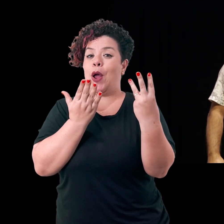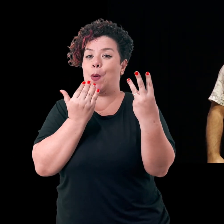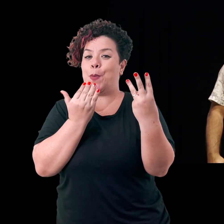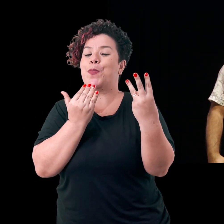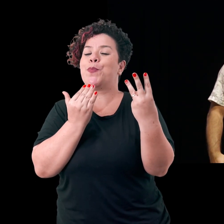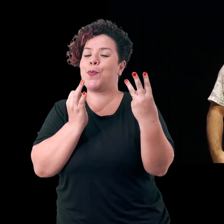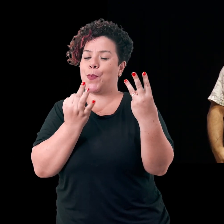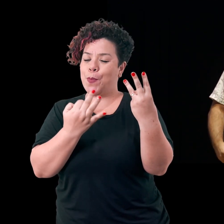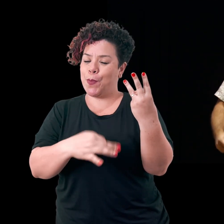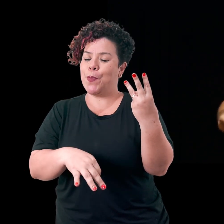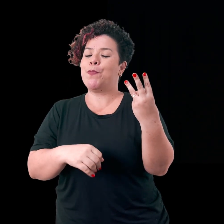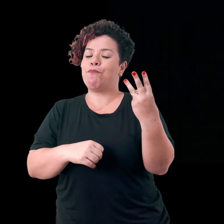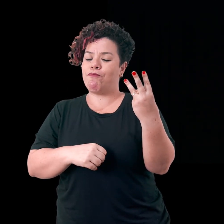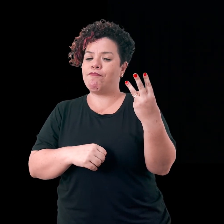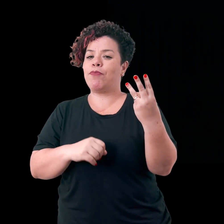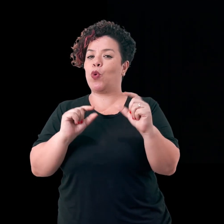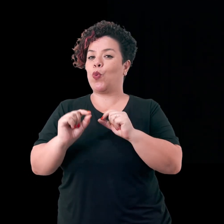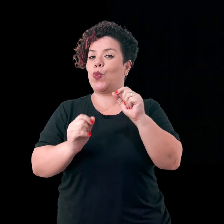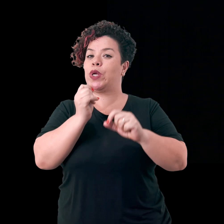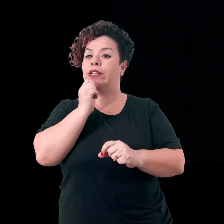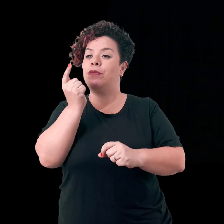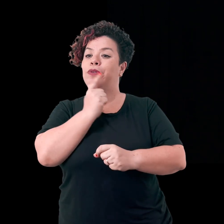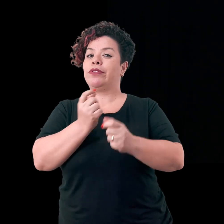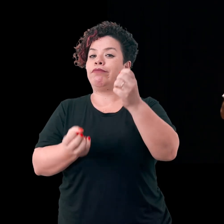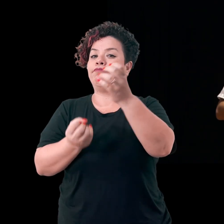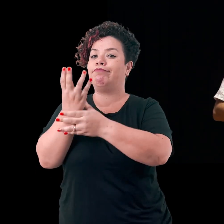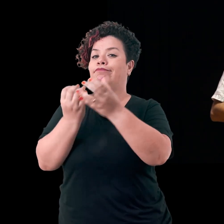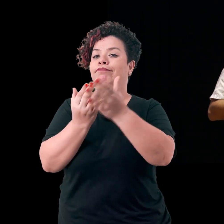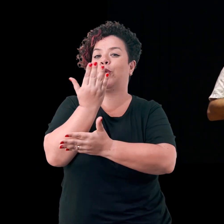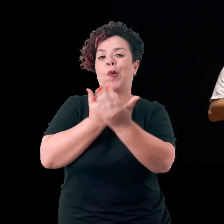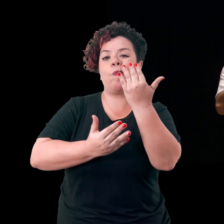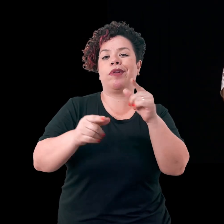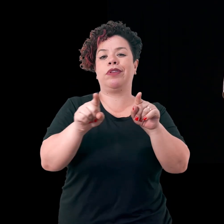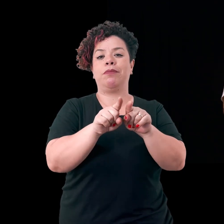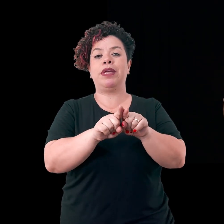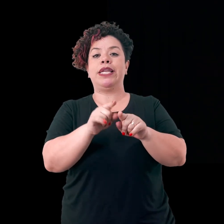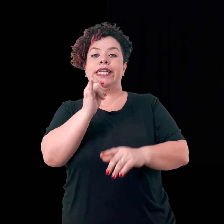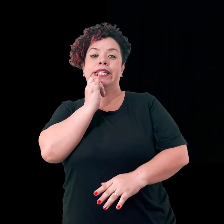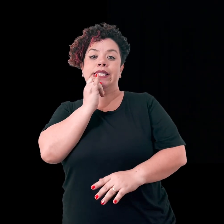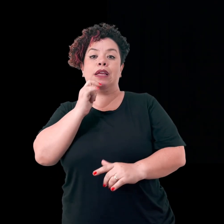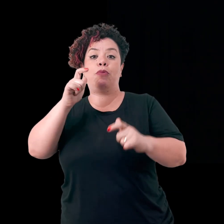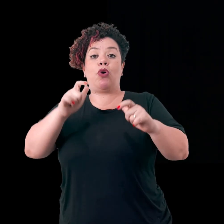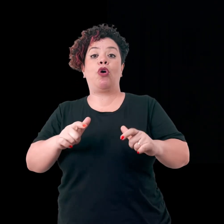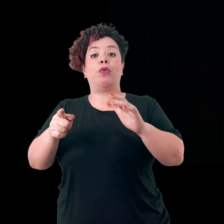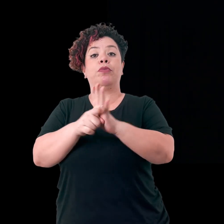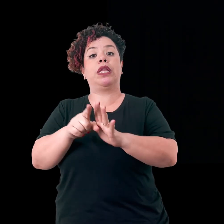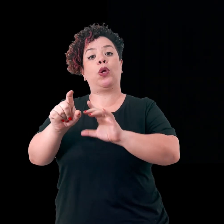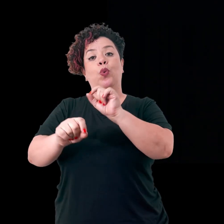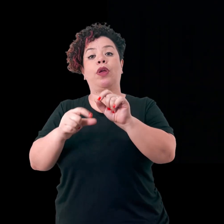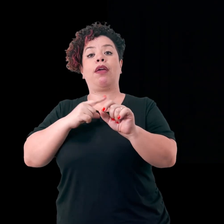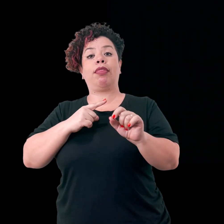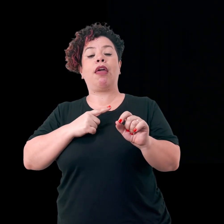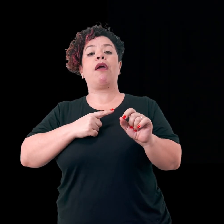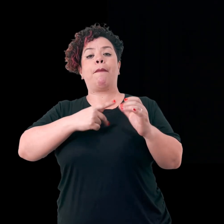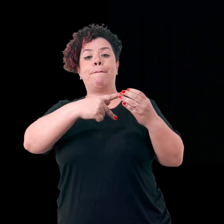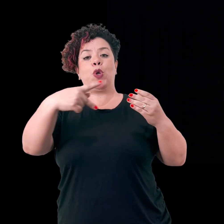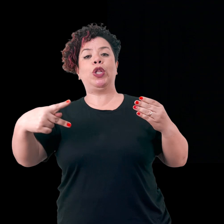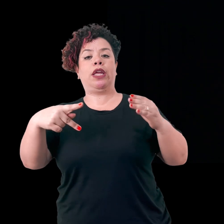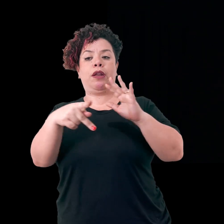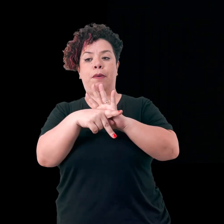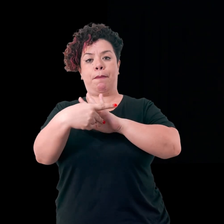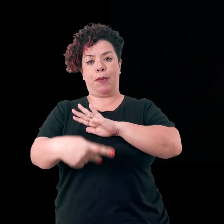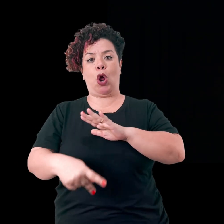alimentar. Tem a ver com produção de alimento, que vai trazer, por exemplo, uma fonte de proteína para a população